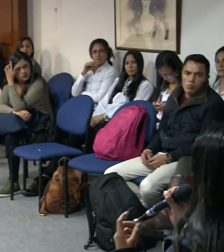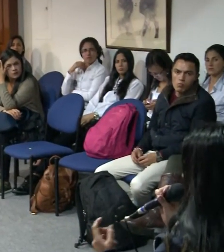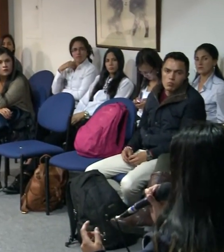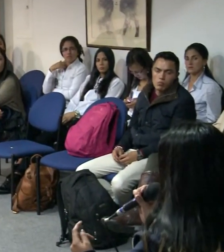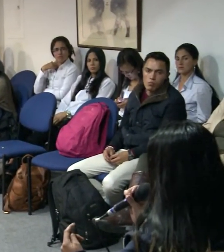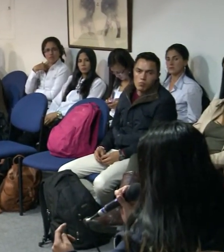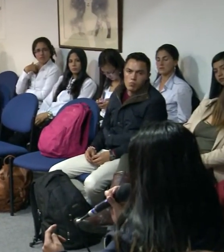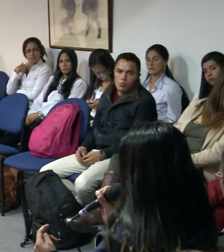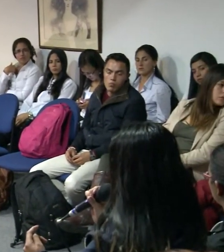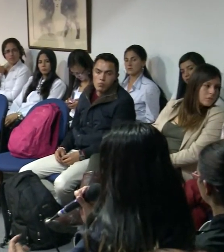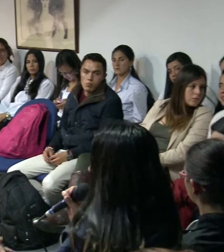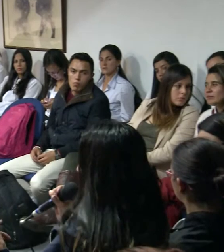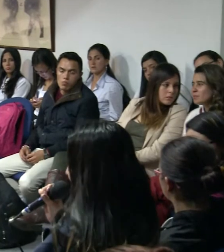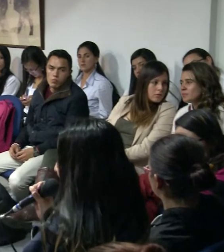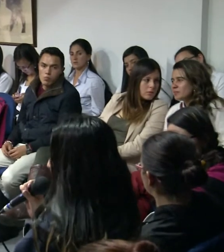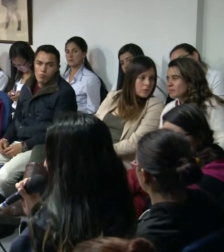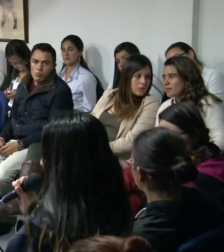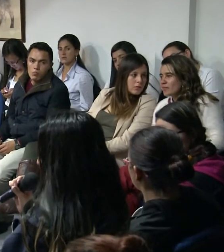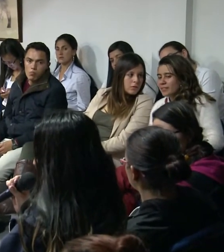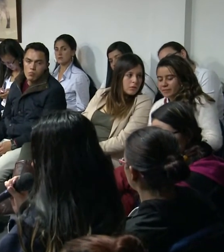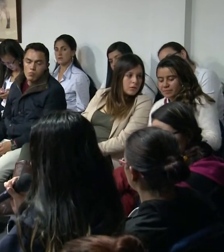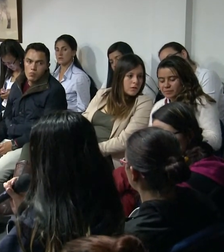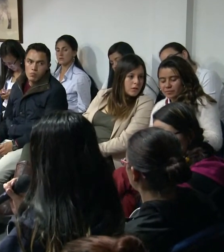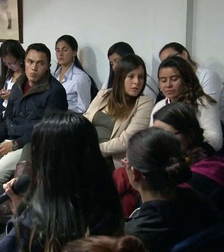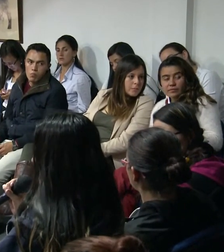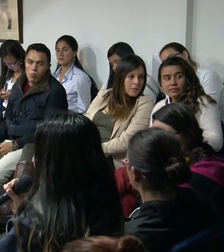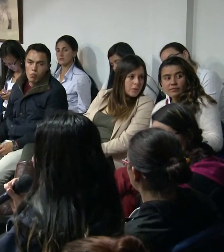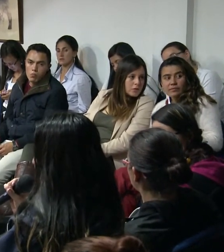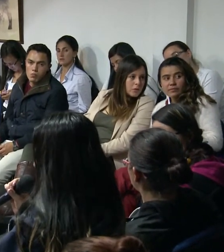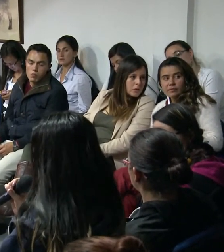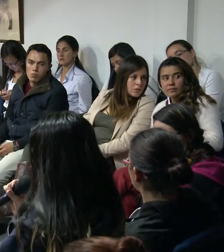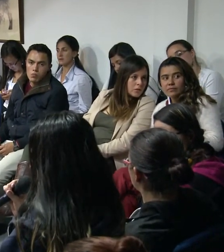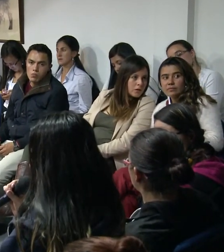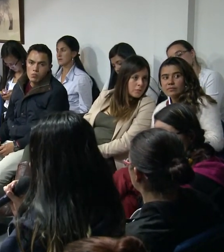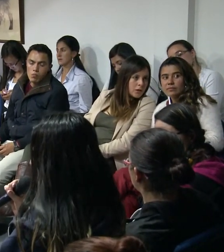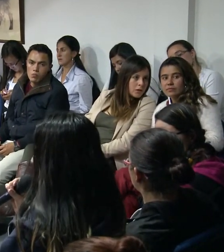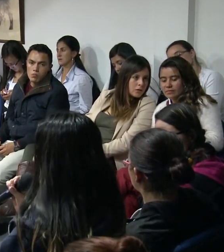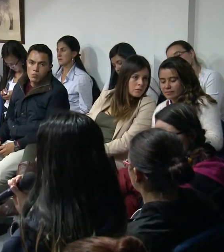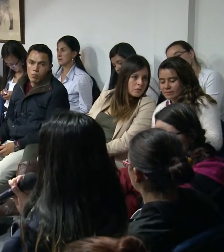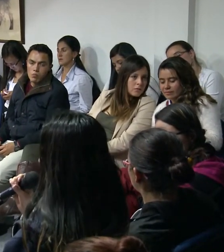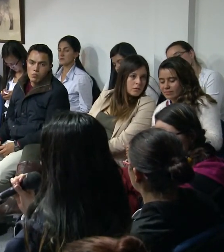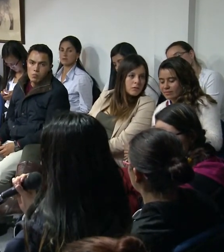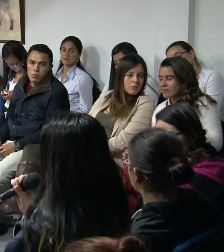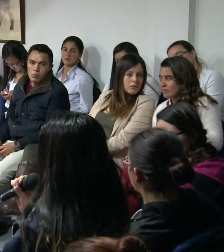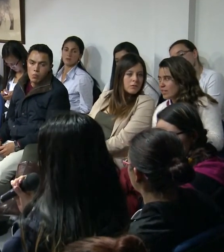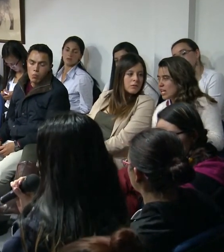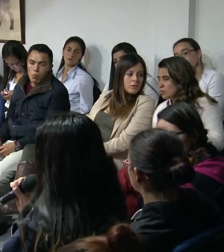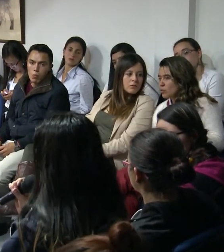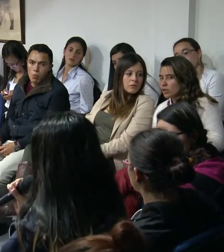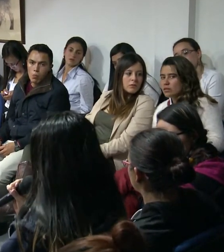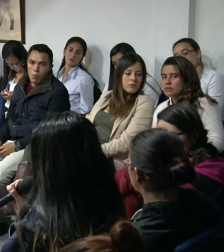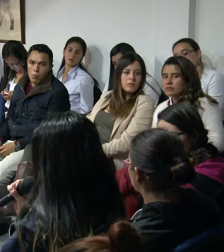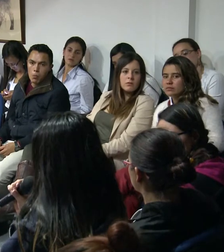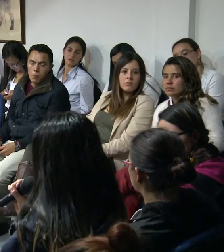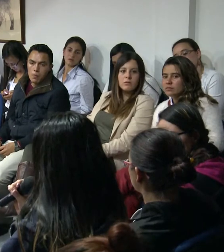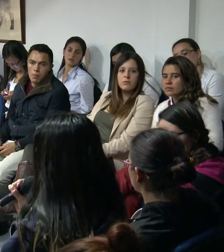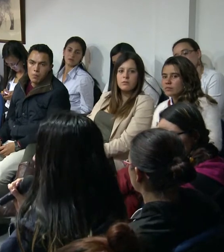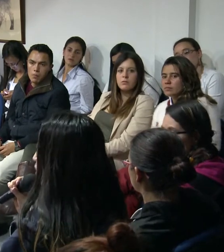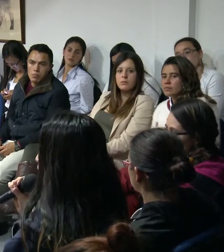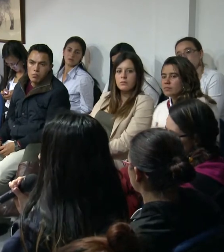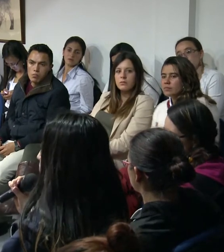un cuento infantil, no por tener la característica de ser infantil, le enseña solo a los